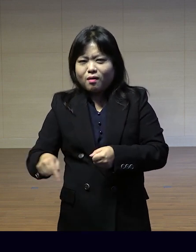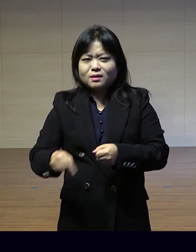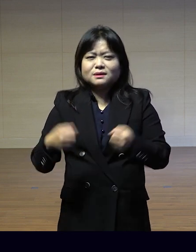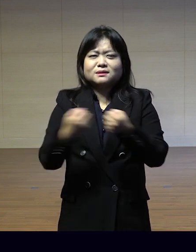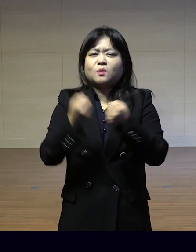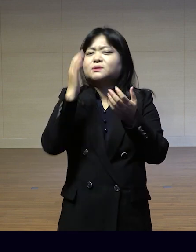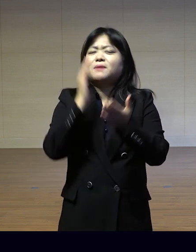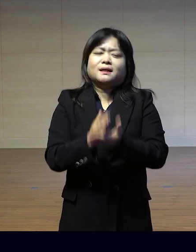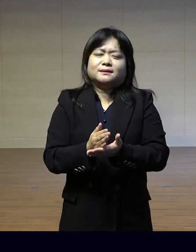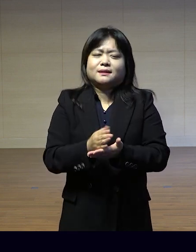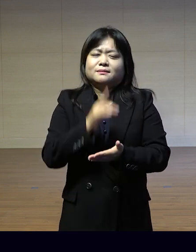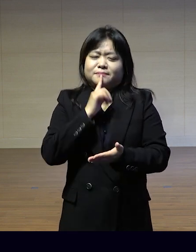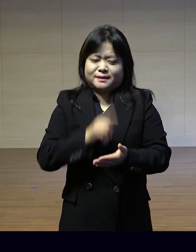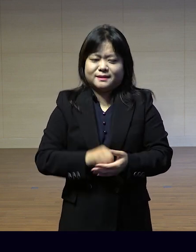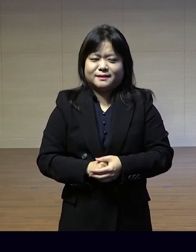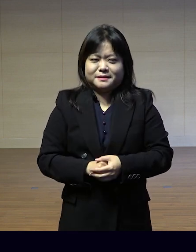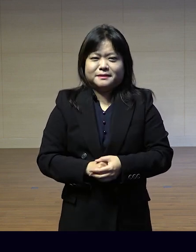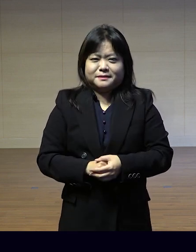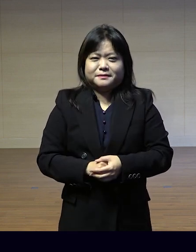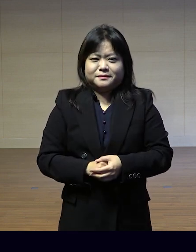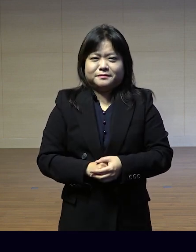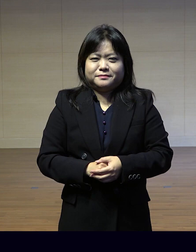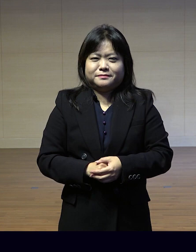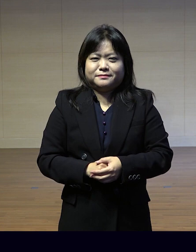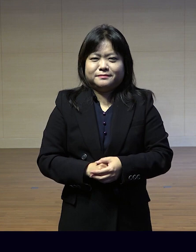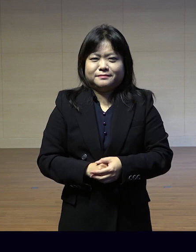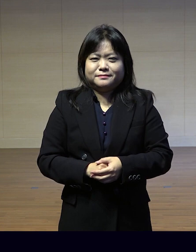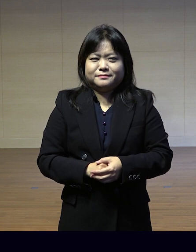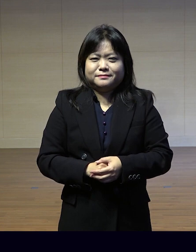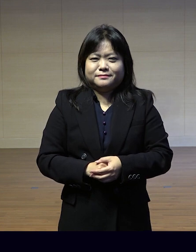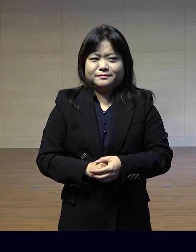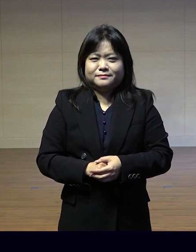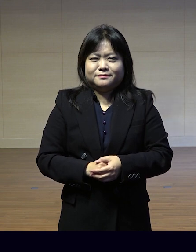하지 말자 이 얘기입니다. 예.